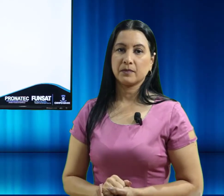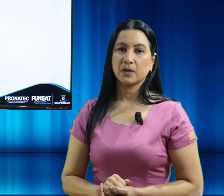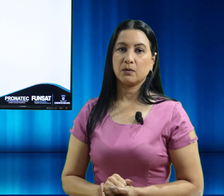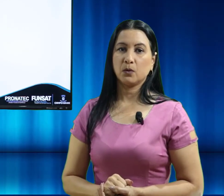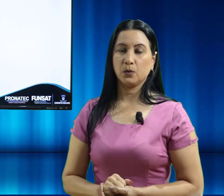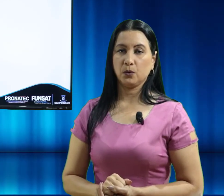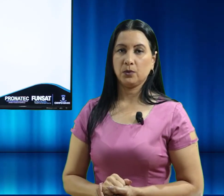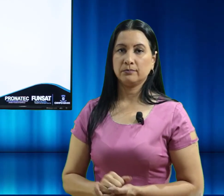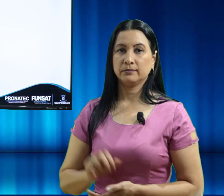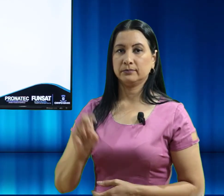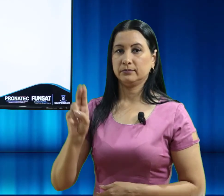U.